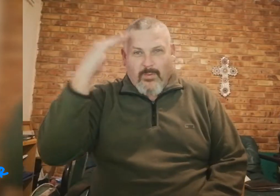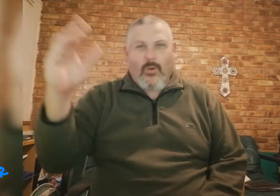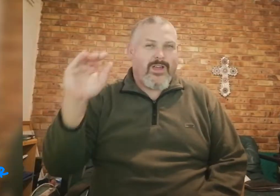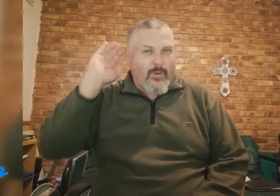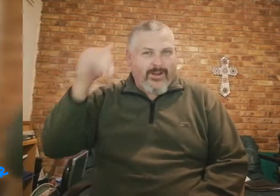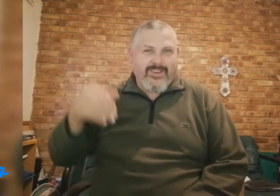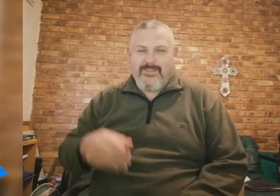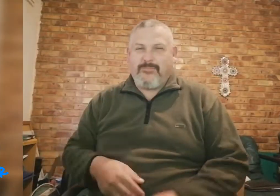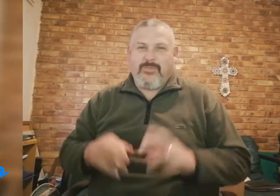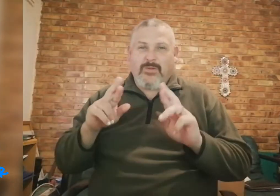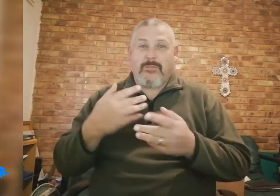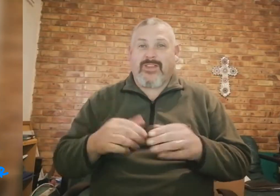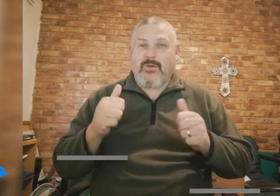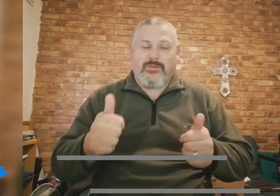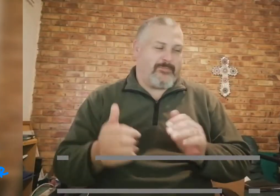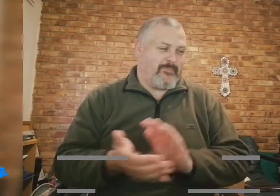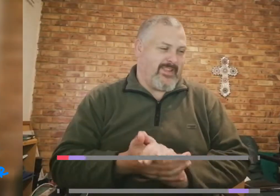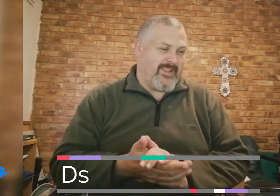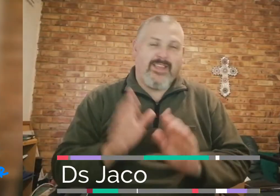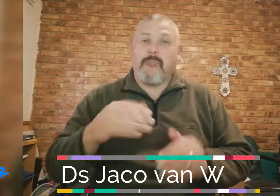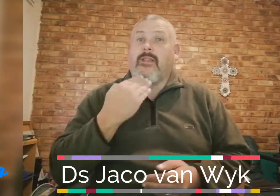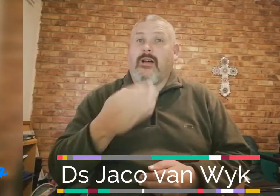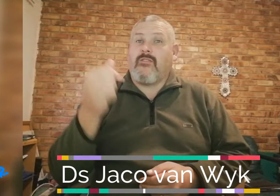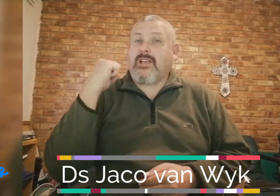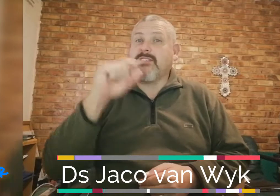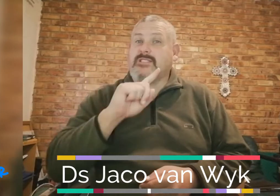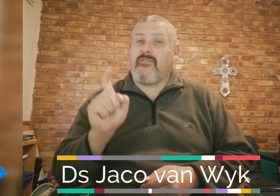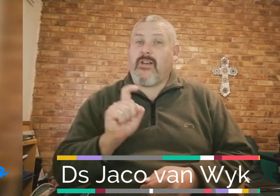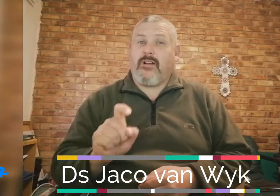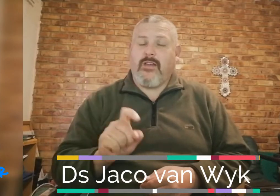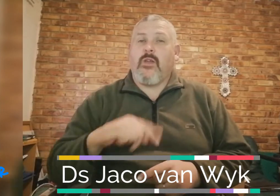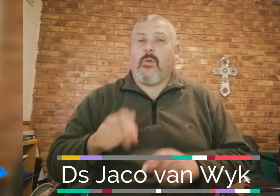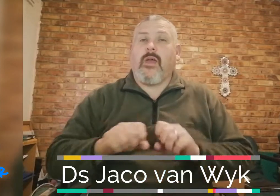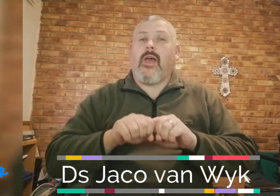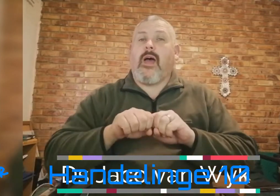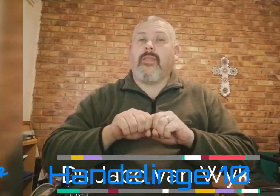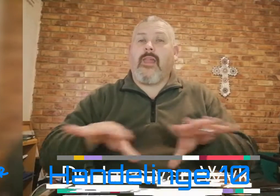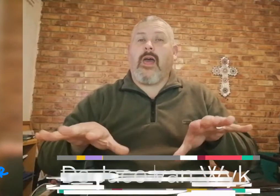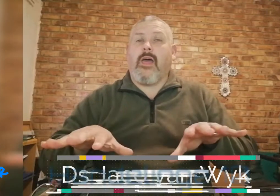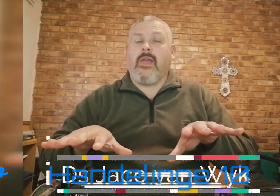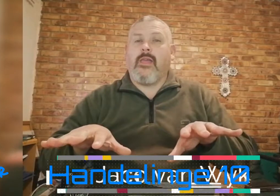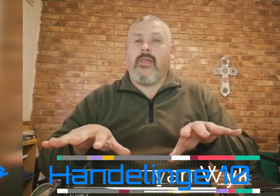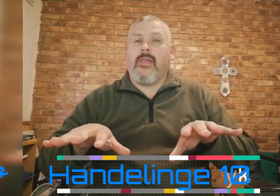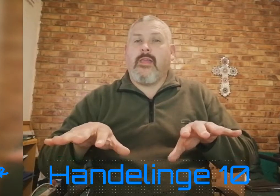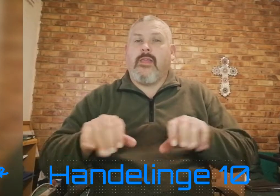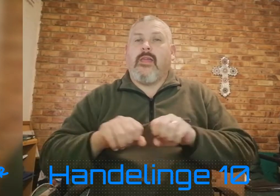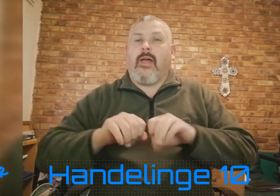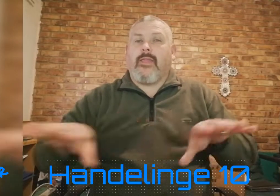Puis le bon vin, orange. Après le fruit. Maintenant, je sais que ça fait. Mais, handelingen.